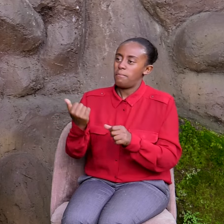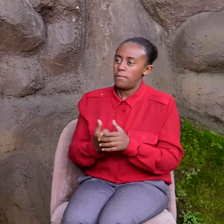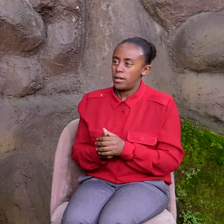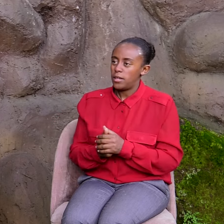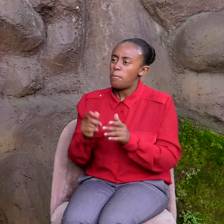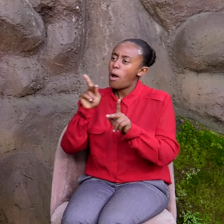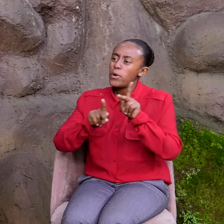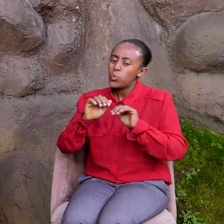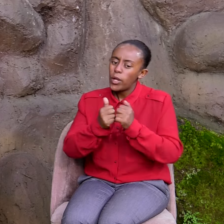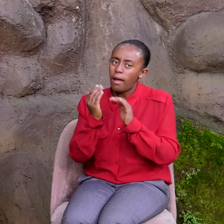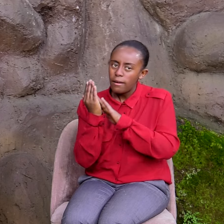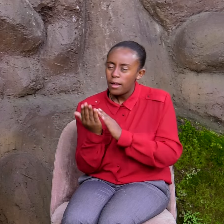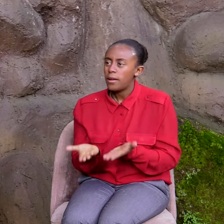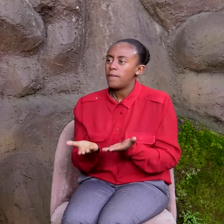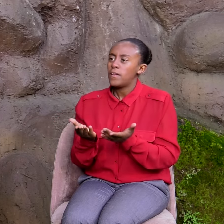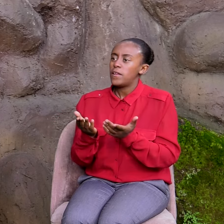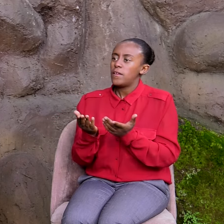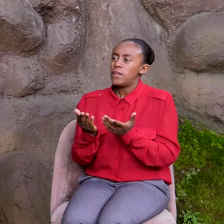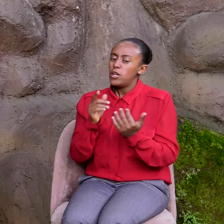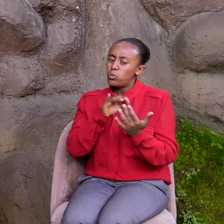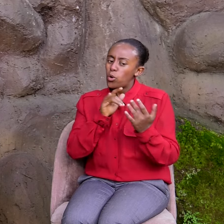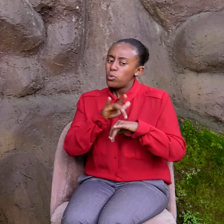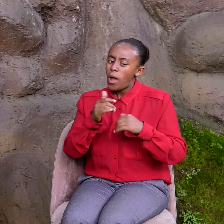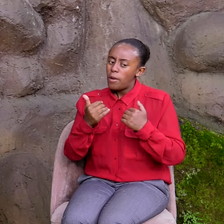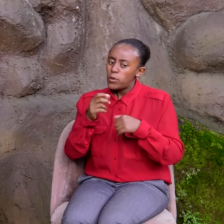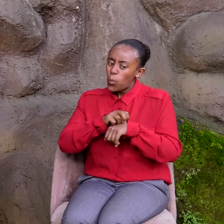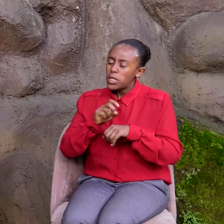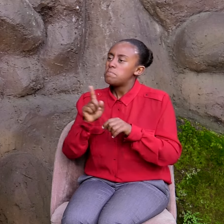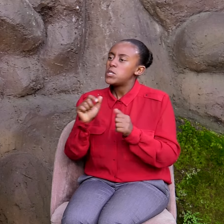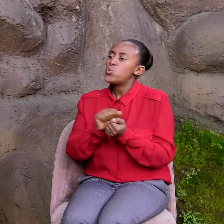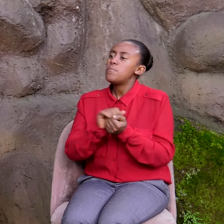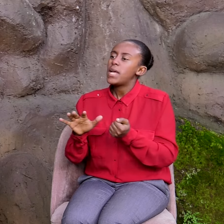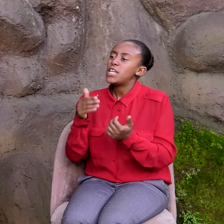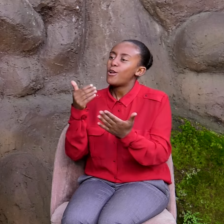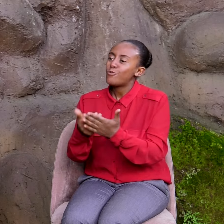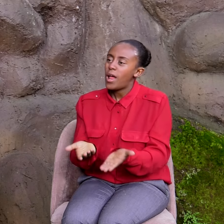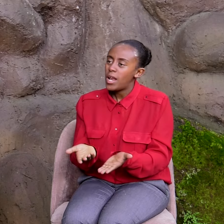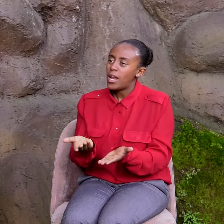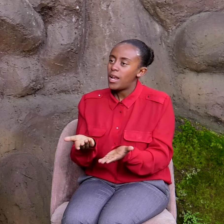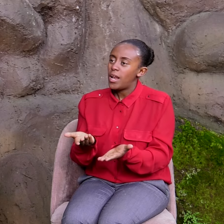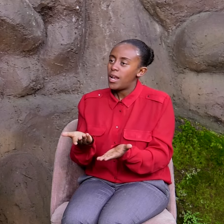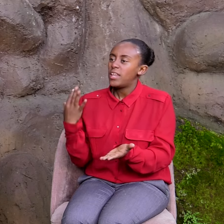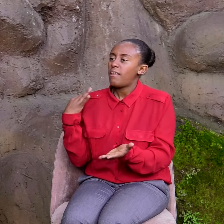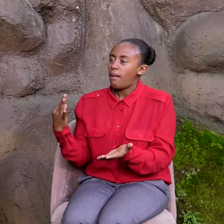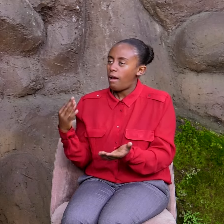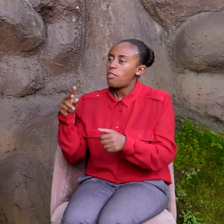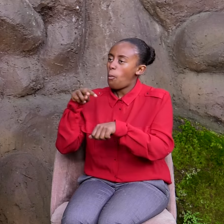ማህበረሰቡ እንዴት አደረ፣ ጦርነት በነበረበት ወቅት ምን አይነት ውድመት ደርሷል፣ በጤና ተቋማት ላይ